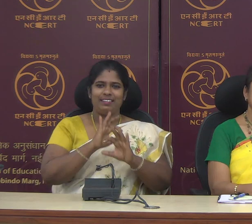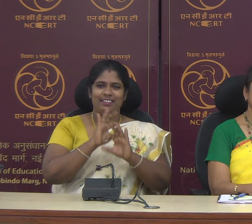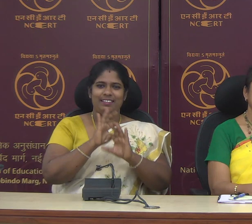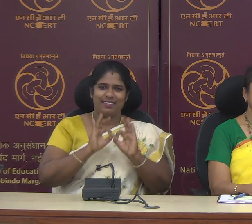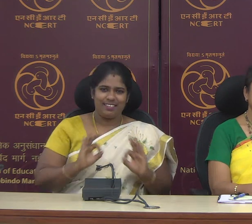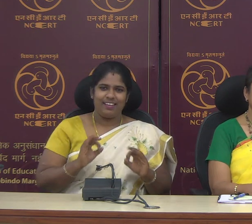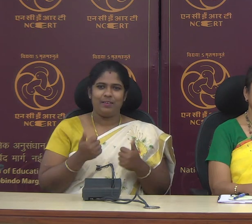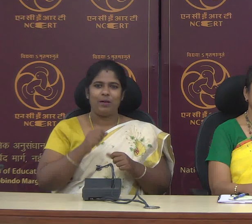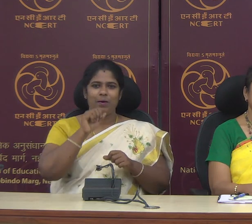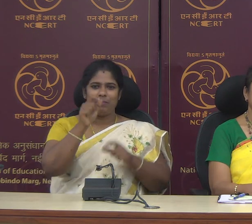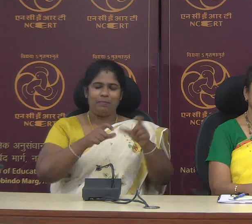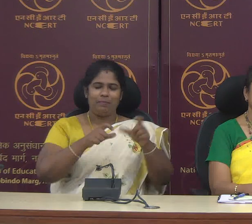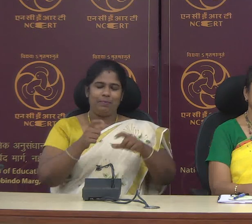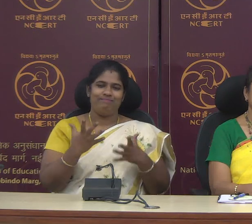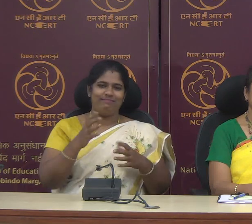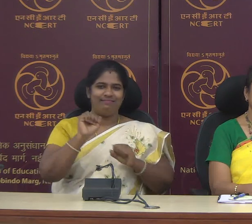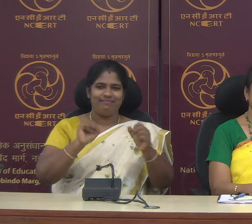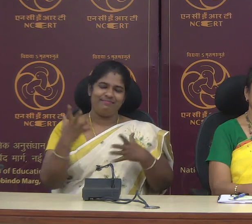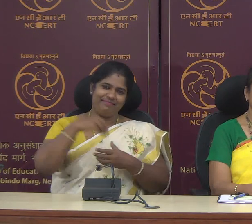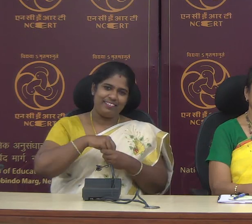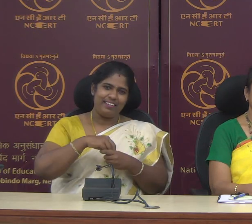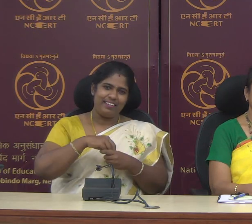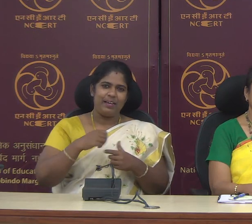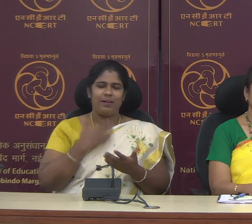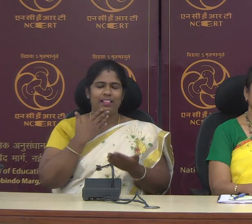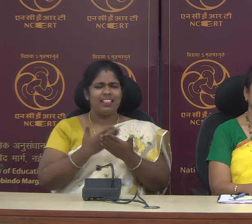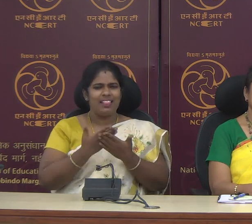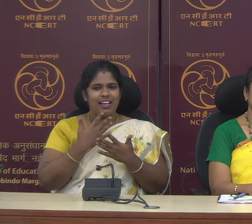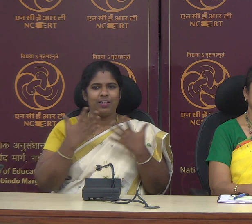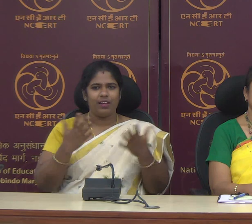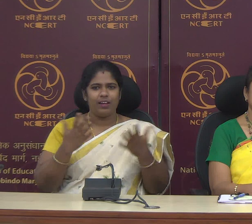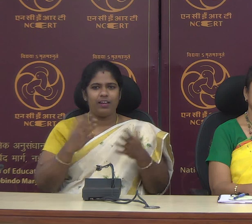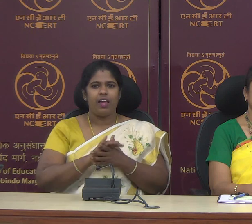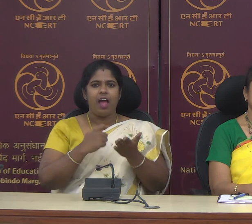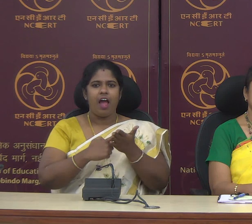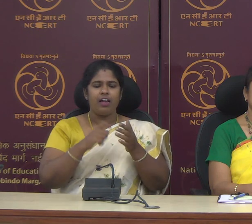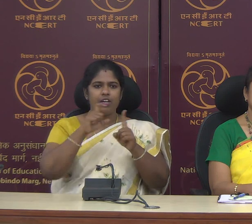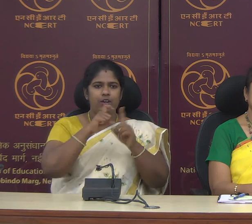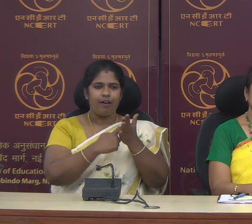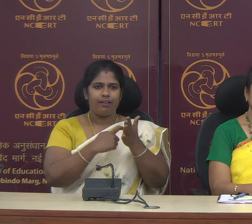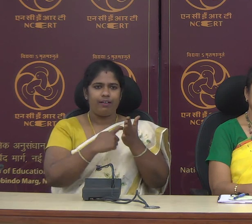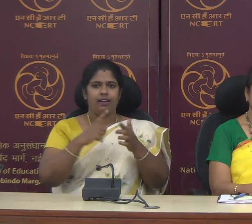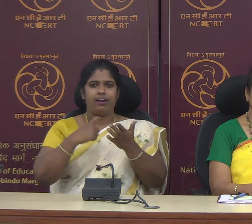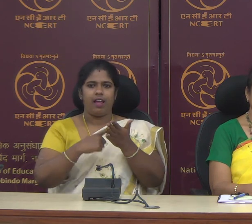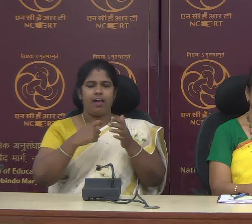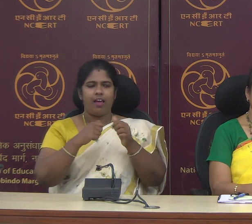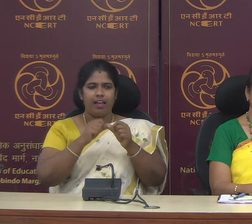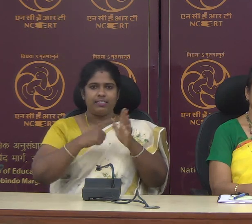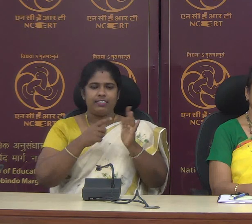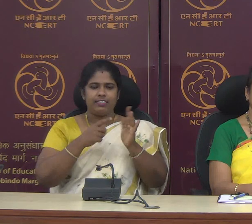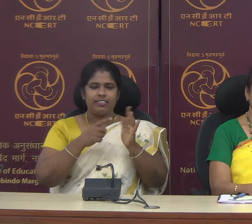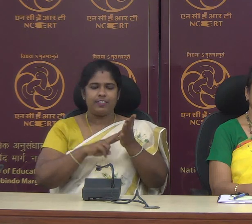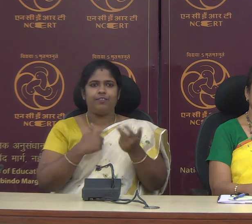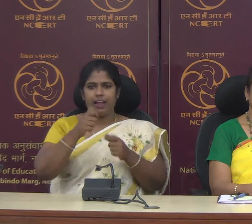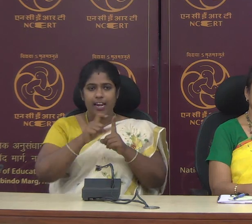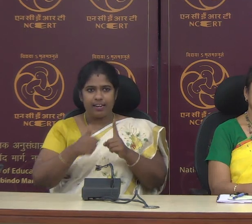देने के लिए तैयार हैं। मैं बहुत बहुत धन्यवाद करूँगा डॉक्टर राजीव कुमार सिंह जी, आप डायरेक्टर हैं अकेडमिक्स NIOS के, नेशनल इंस्टीट्यूट